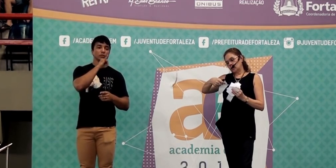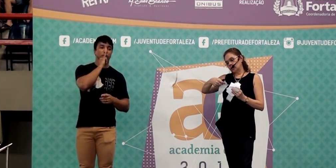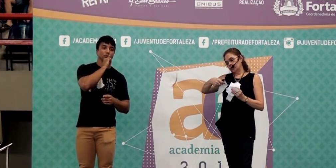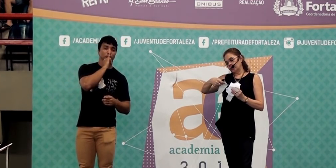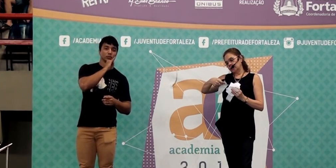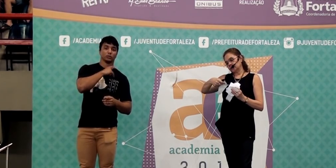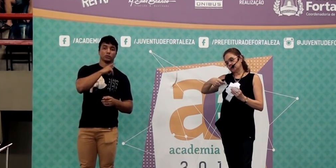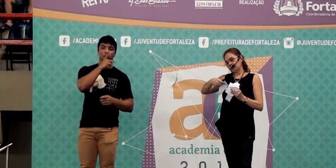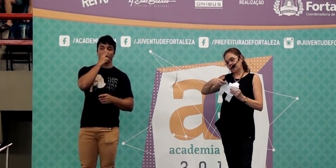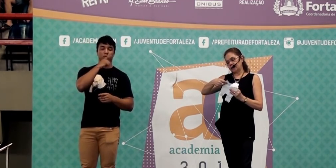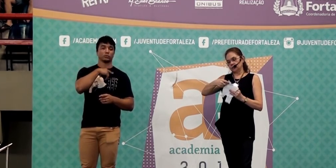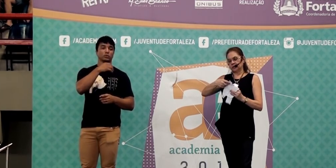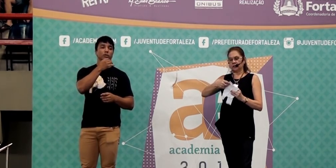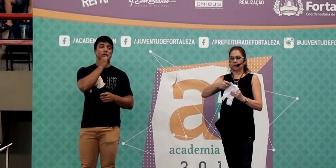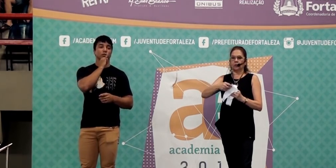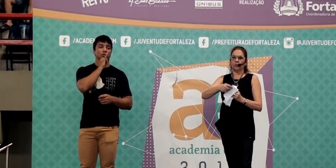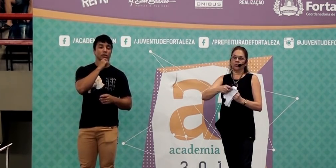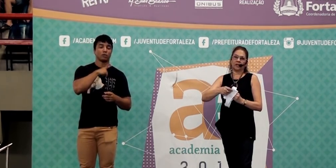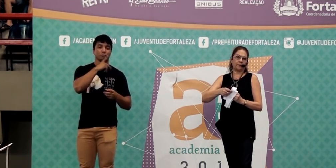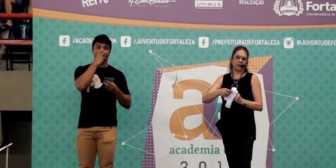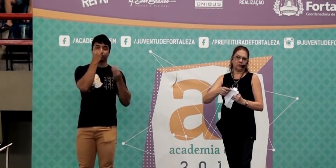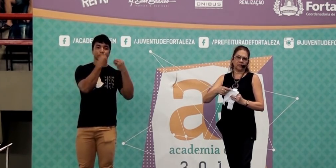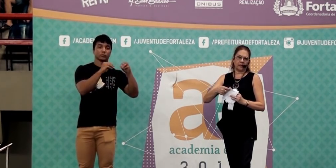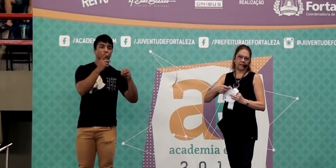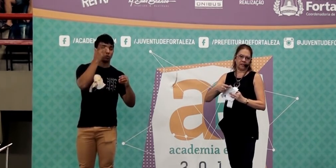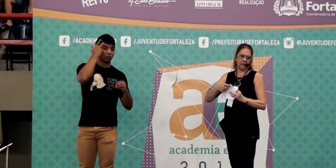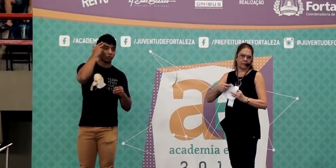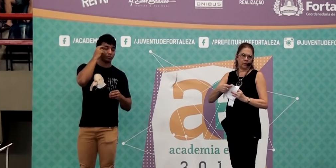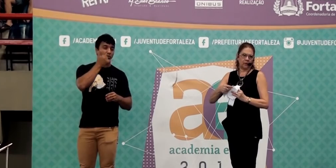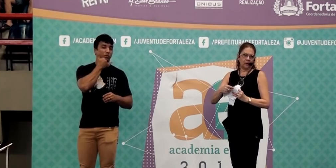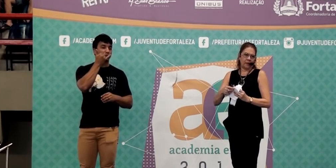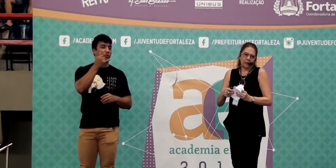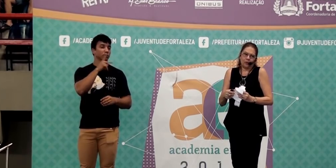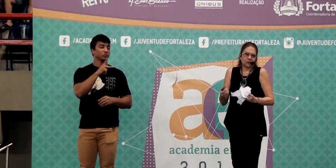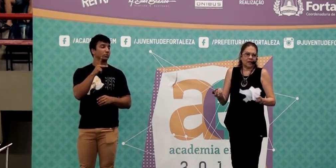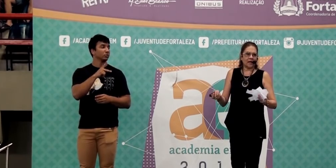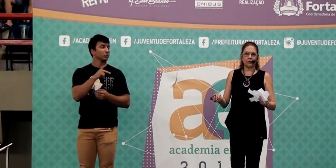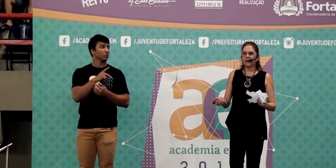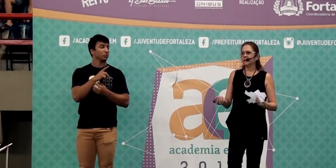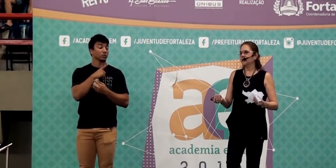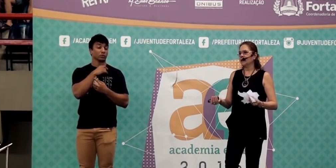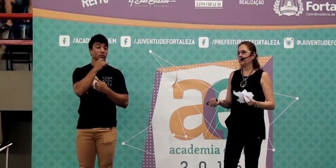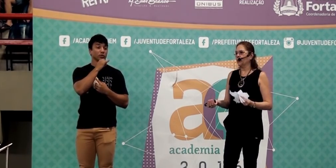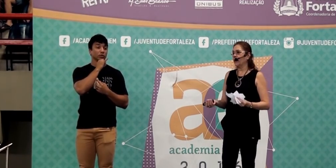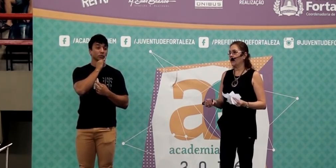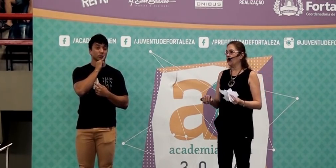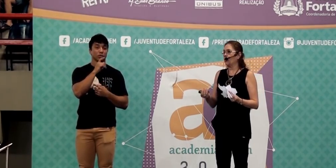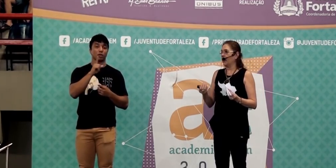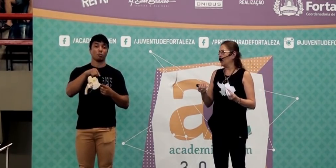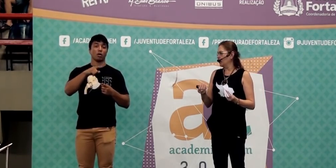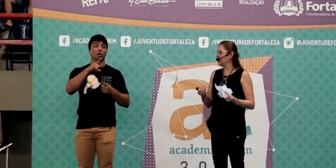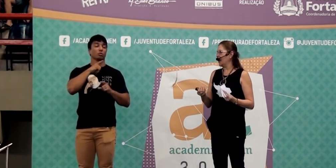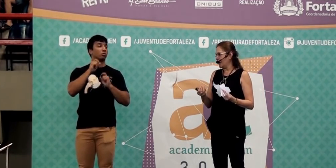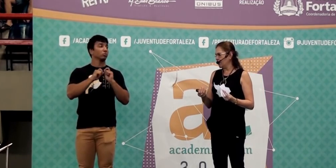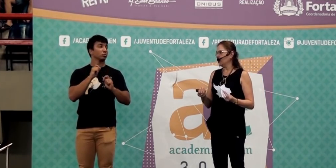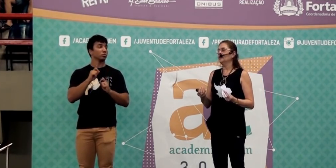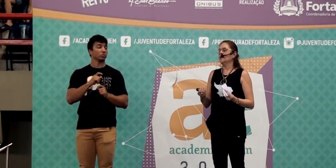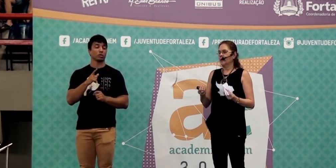Não recorre o risco de cair no senso comum? Depende do seu exemplo. Pelo contrário, o exemplo é